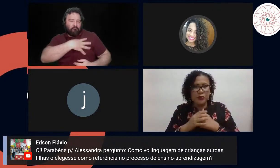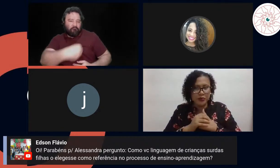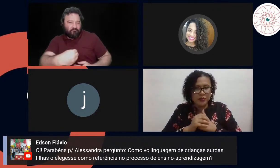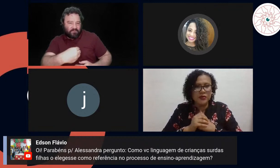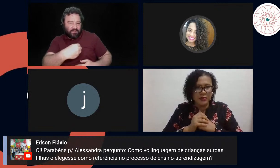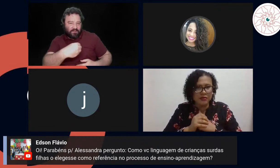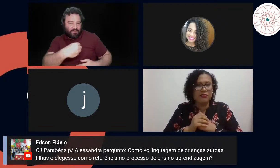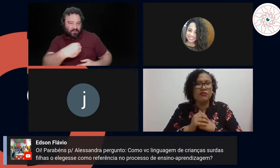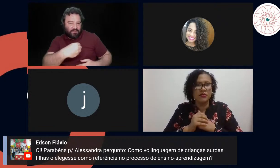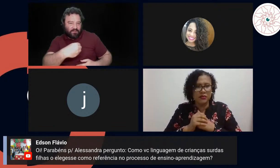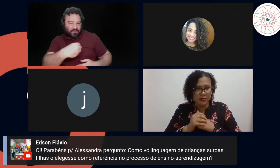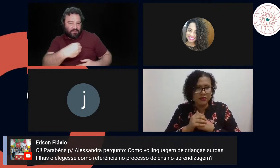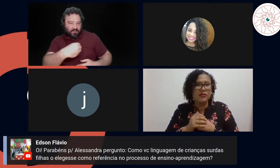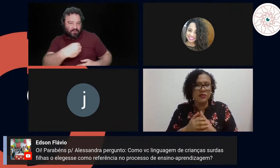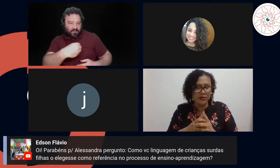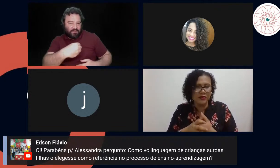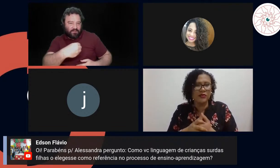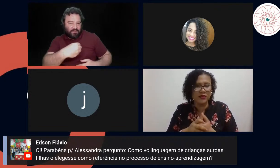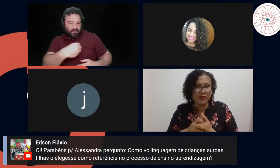O Valdo está